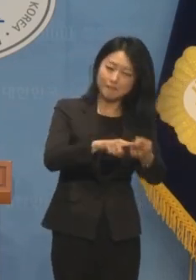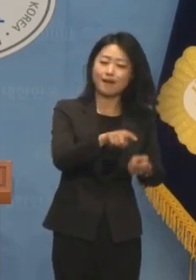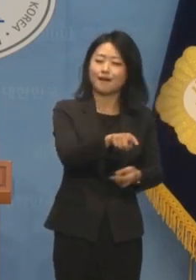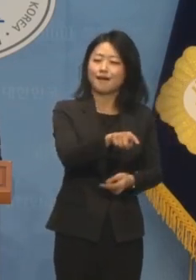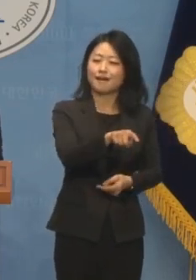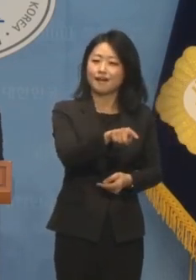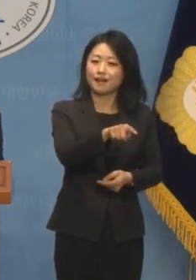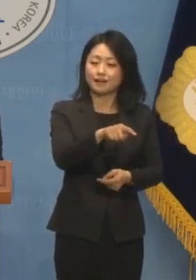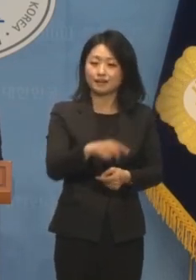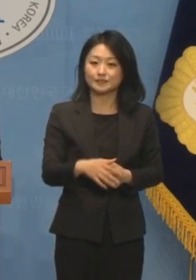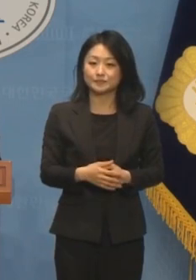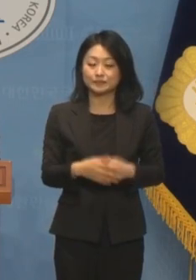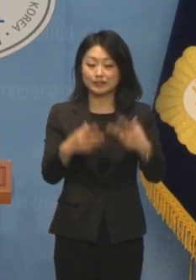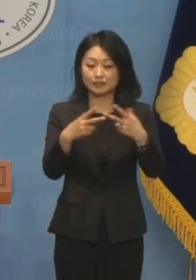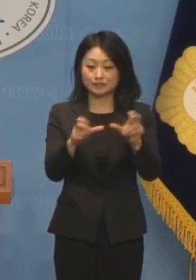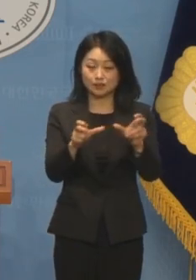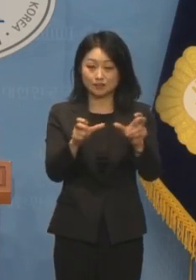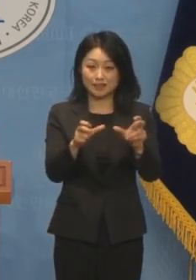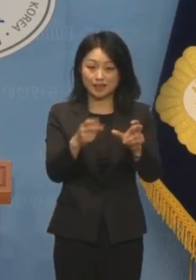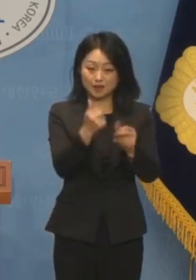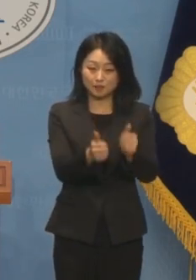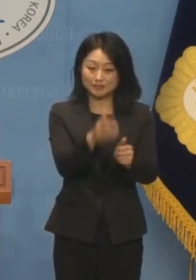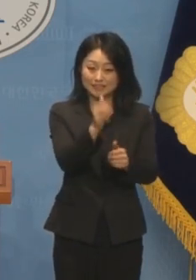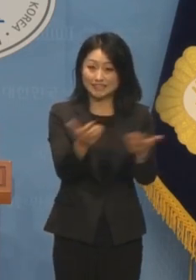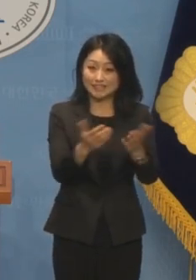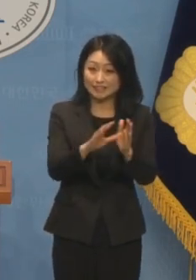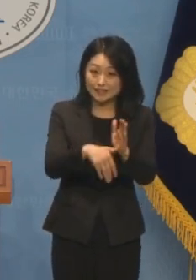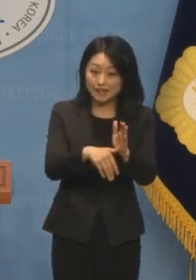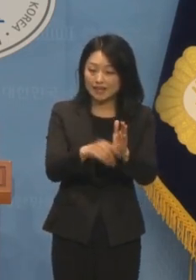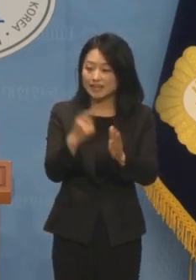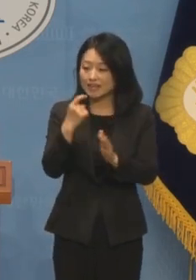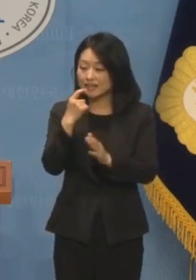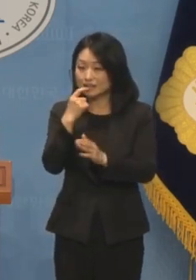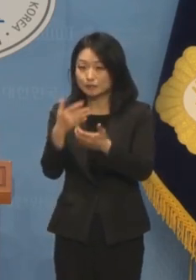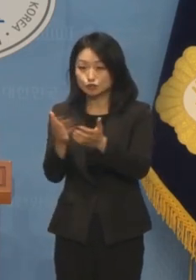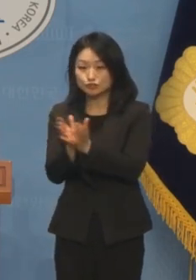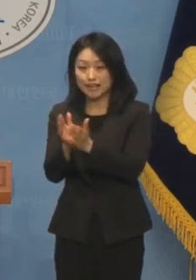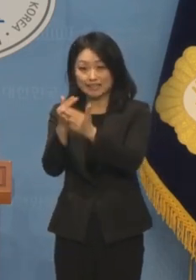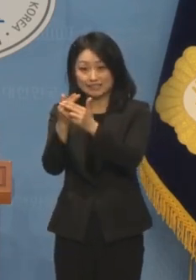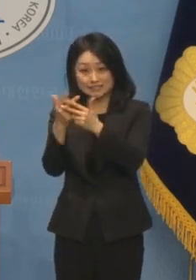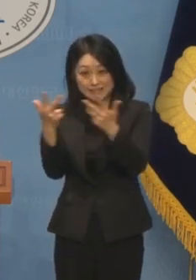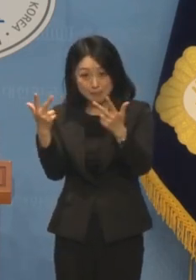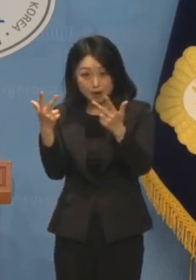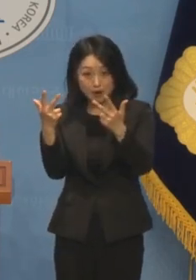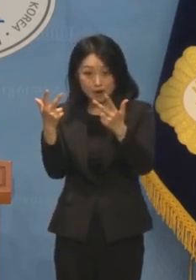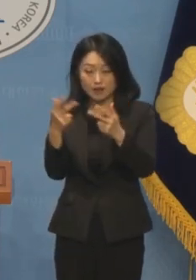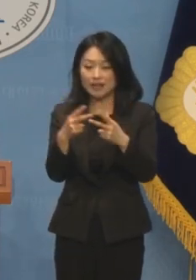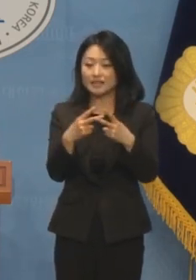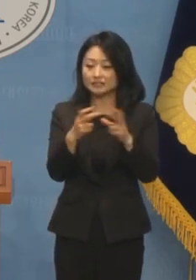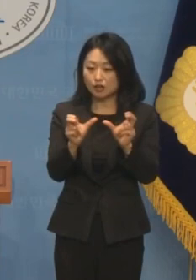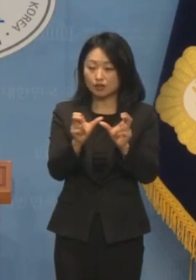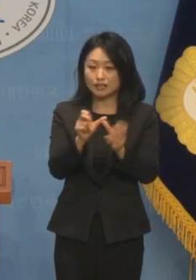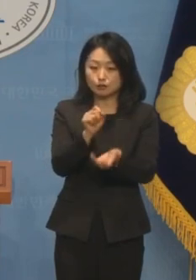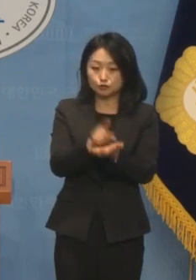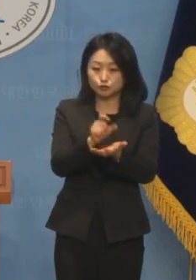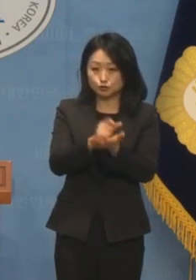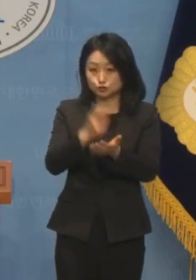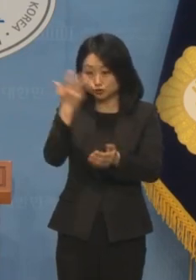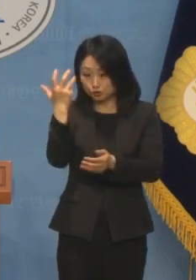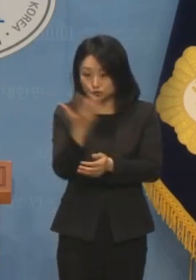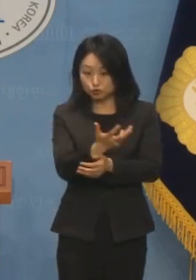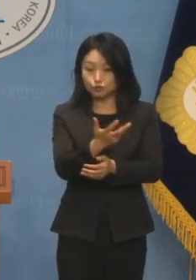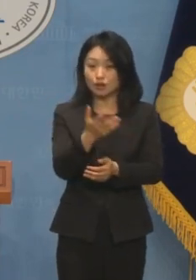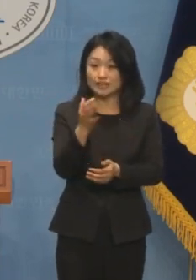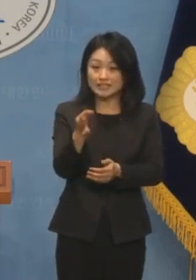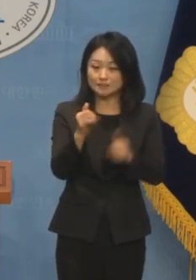성남지청장 재직 시절에는 더불어민주당 이재명 대표를 성남 FC 후원금 사건으로